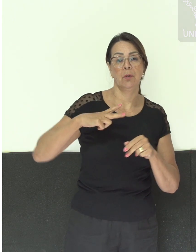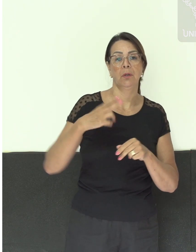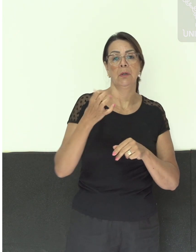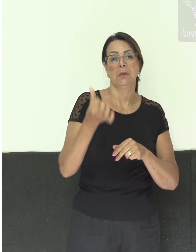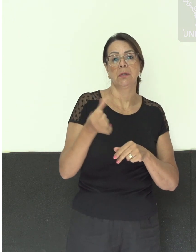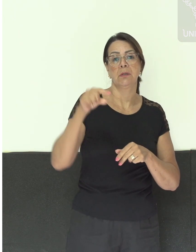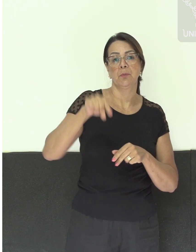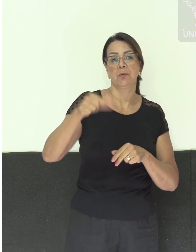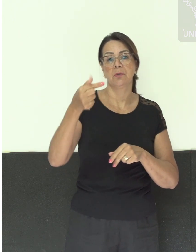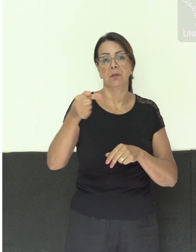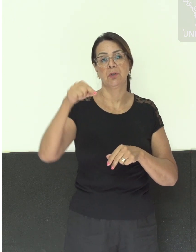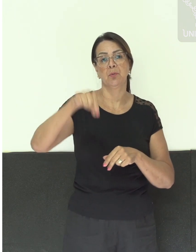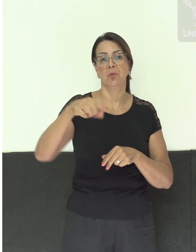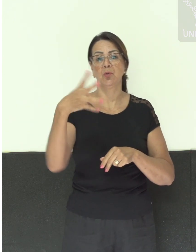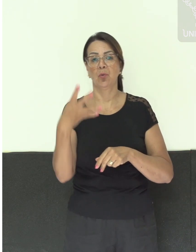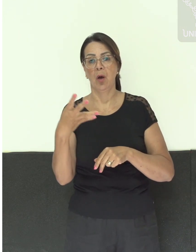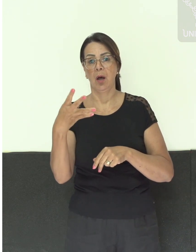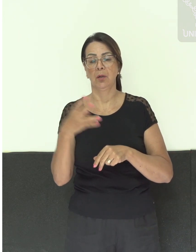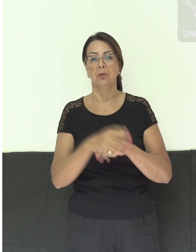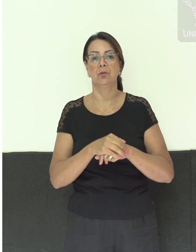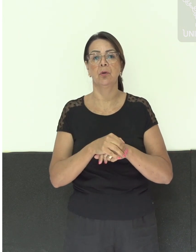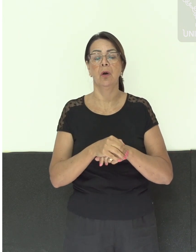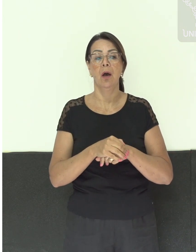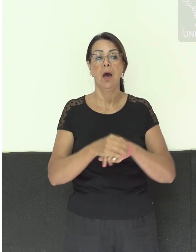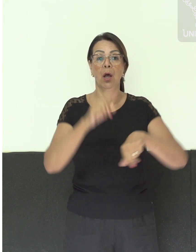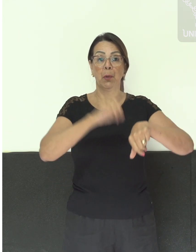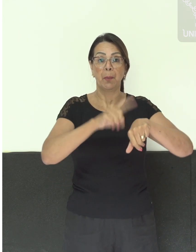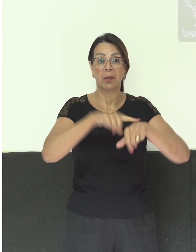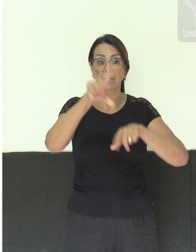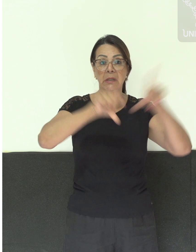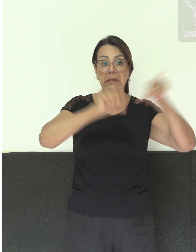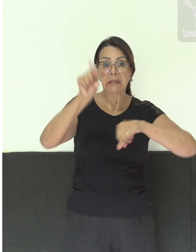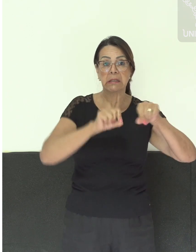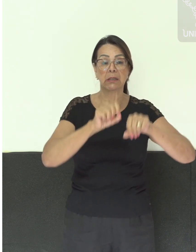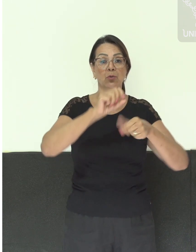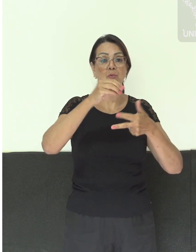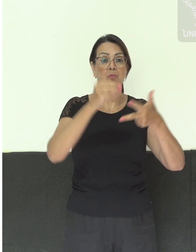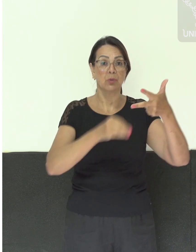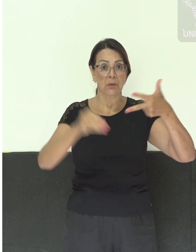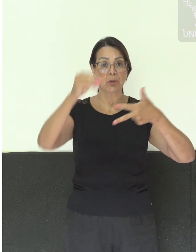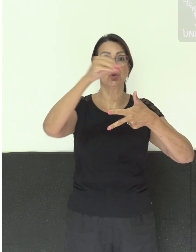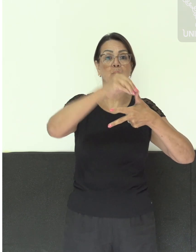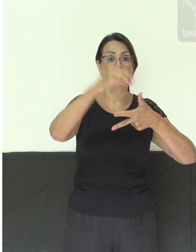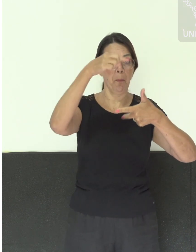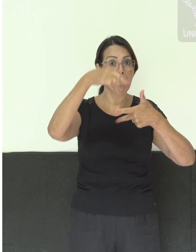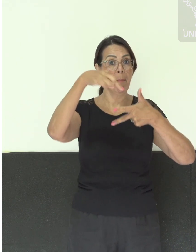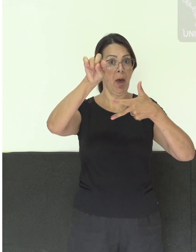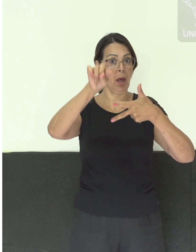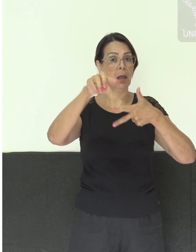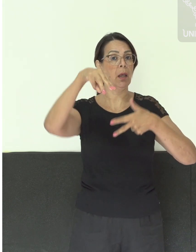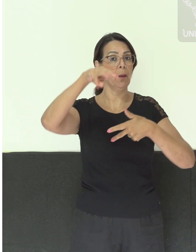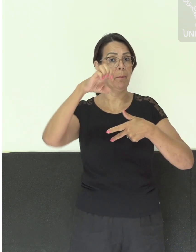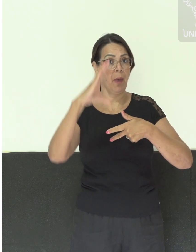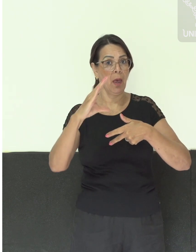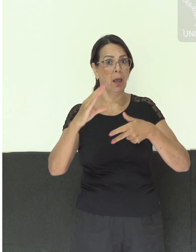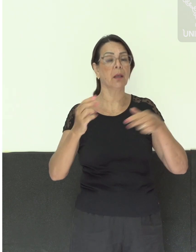6.7.4. Renunciarem no Sistema de Seleção Unificada, SISON, do MEC, ao direito